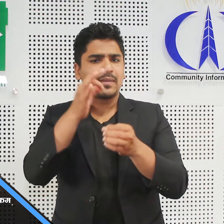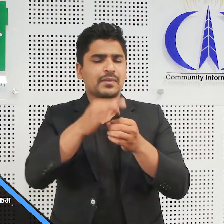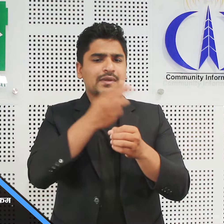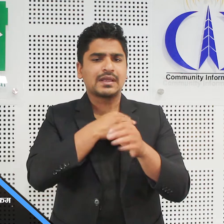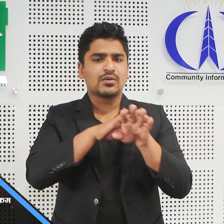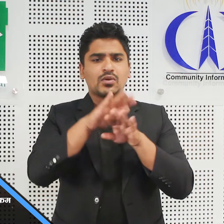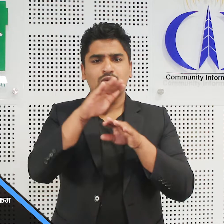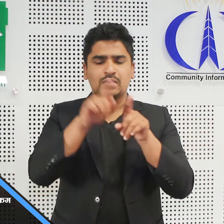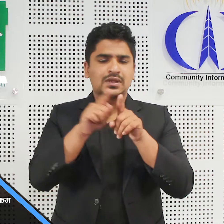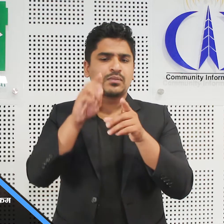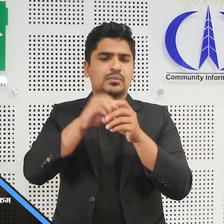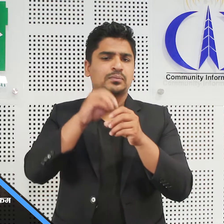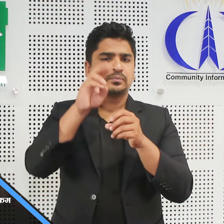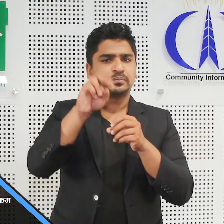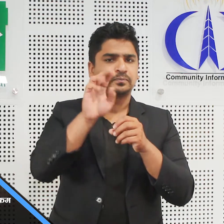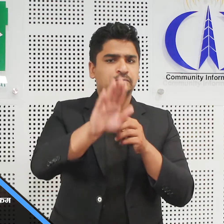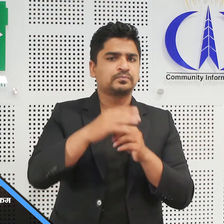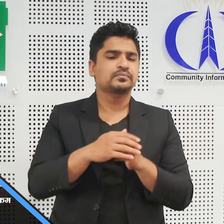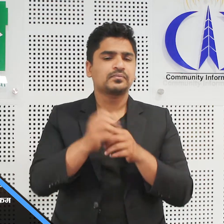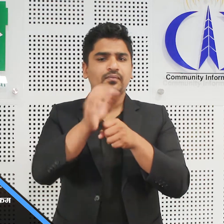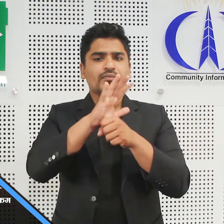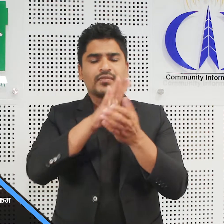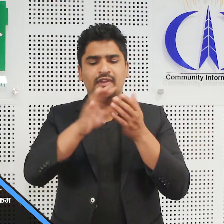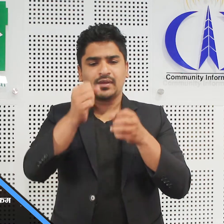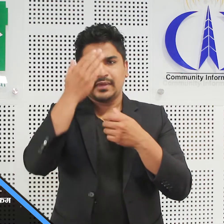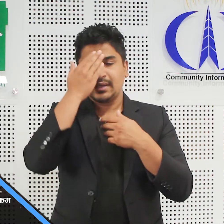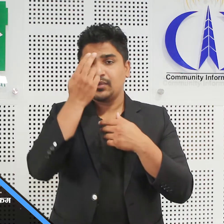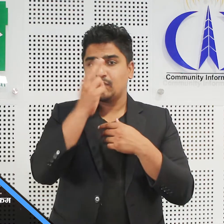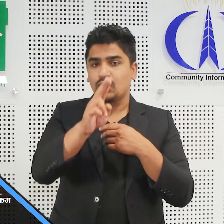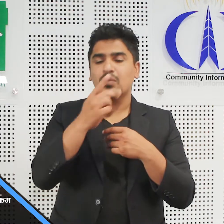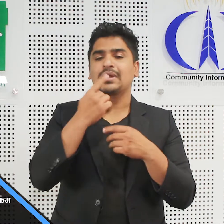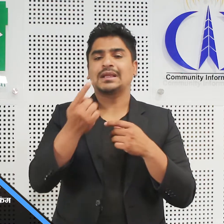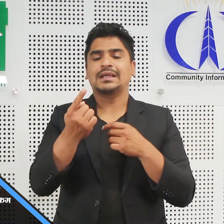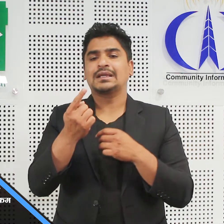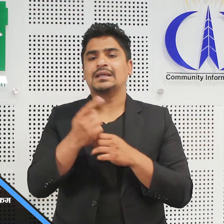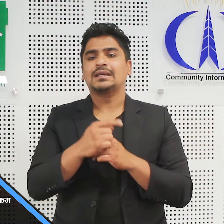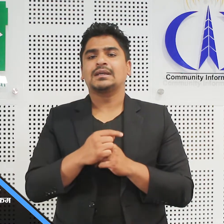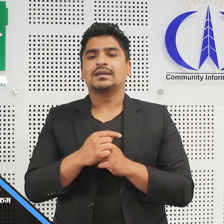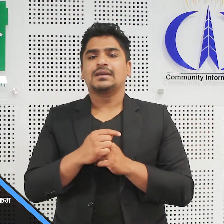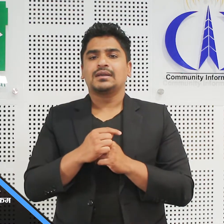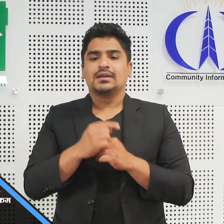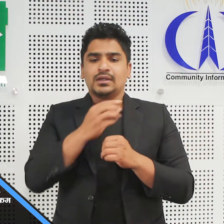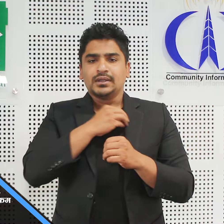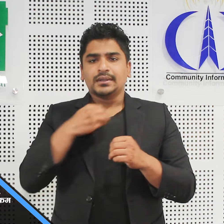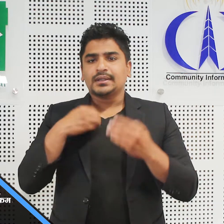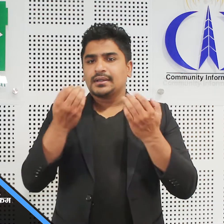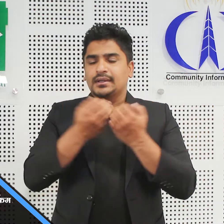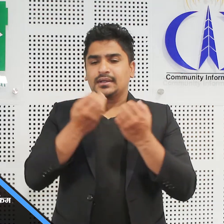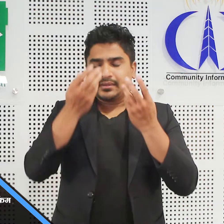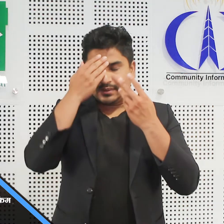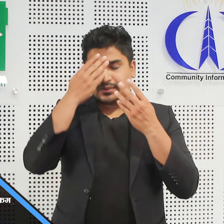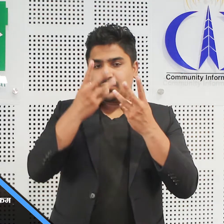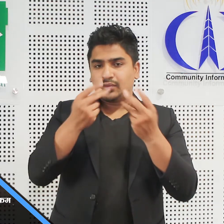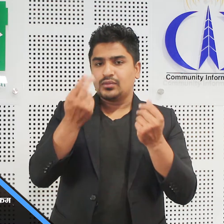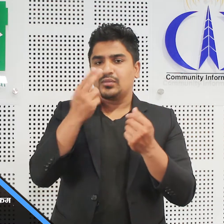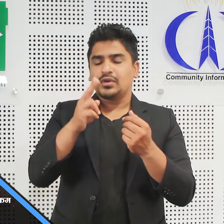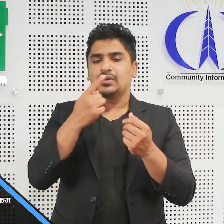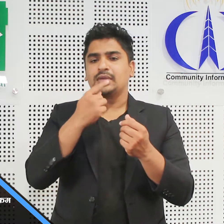सम्बन्धित सामग्री पनि सहयोग गरेको थियो नगरपालिकाद्वारा। सँगसँगै व्यवसायीहरू पनि पर्नुहुन्छ त्यसमा कोरोनाबाट सङ्क्रमित हुनुभयो